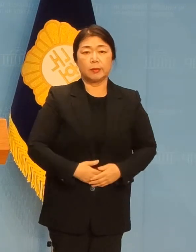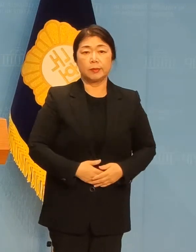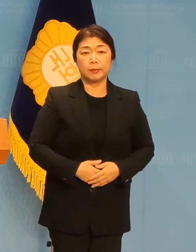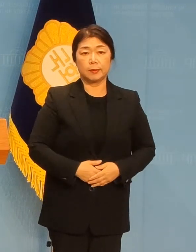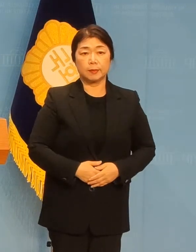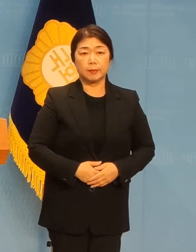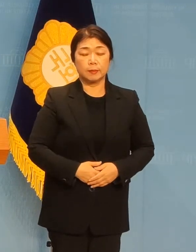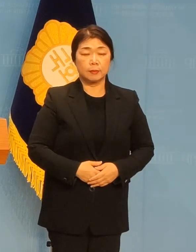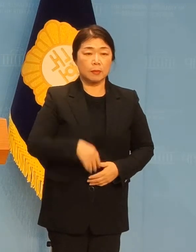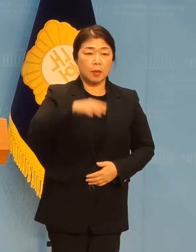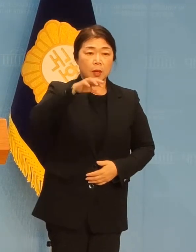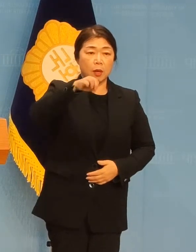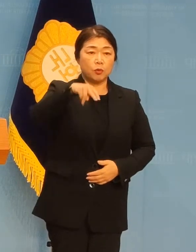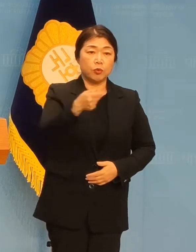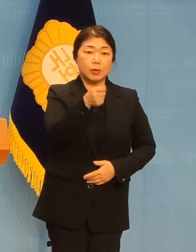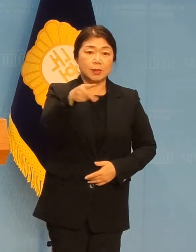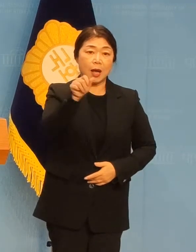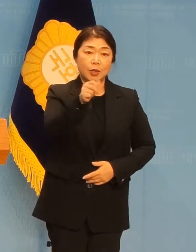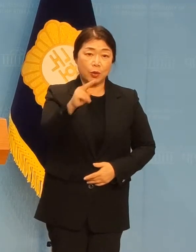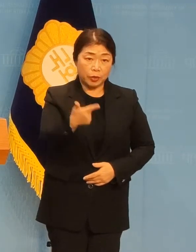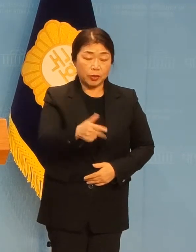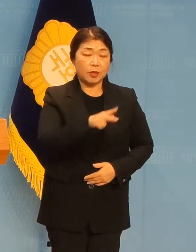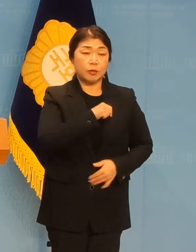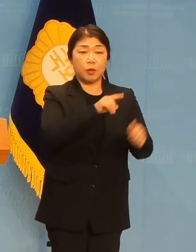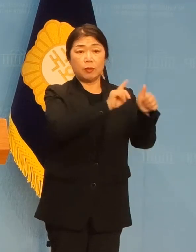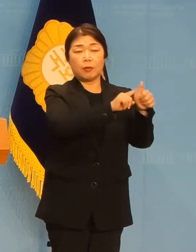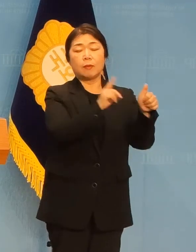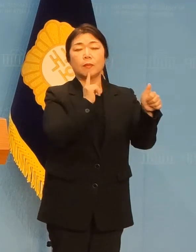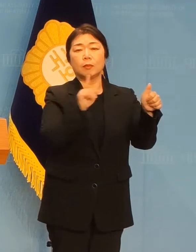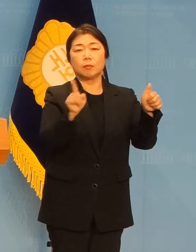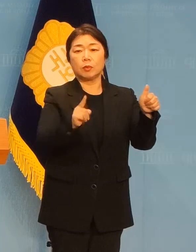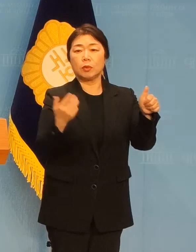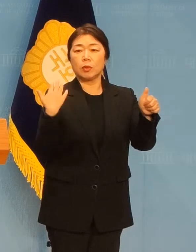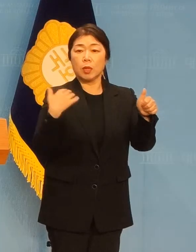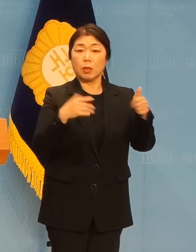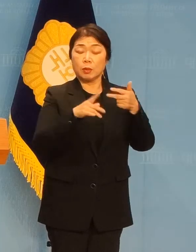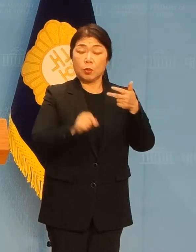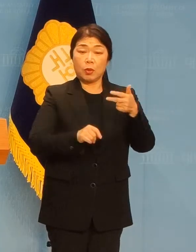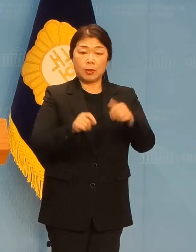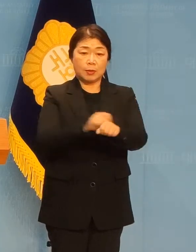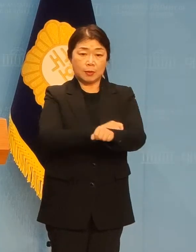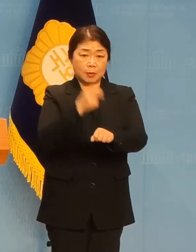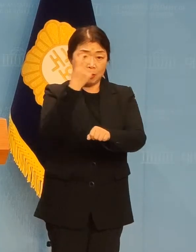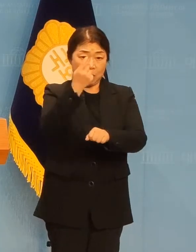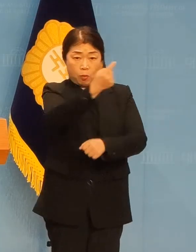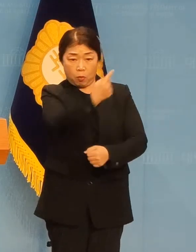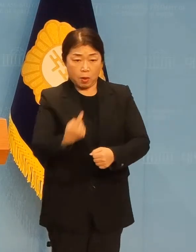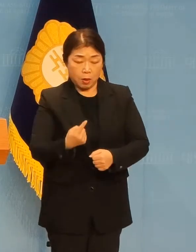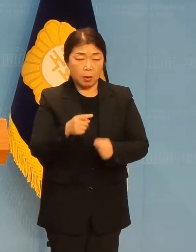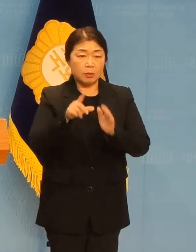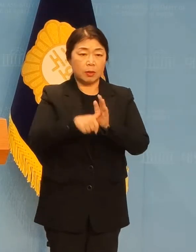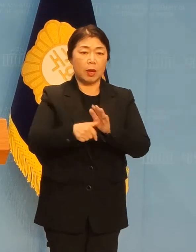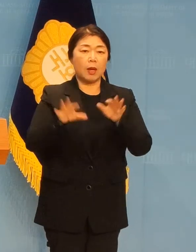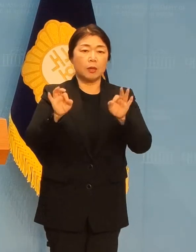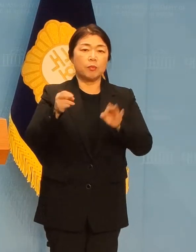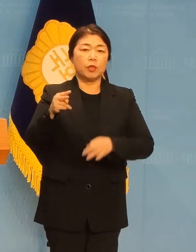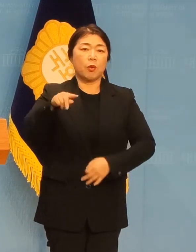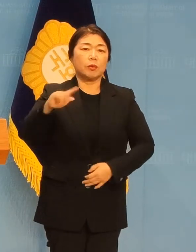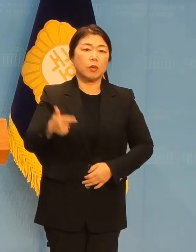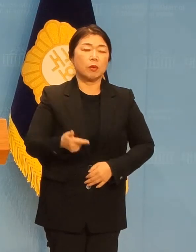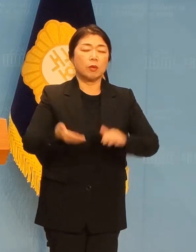실제 윤상현 의원은 지난 7월 특검에 출석해 김영선 전 의원 공천과